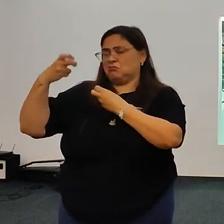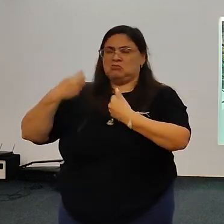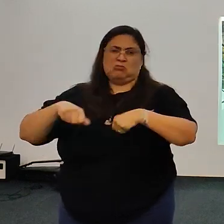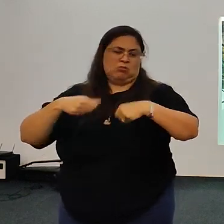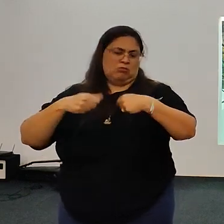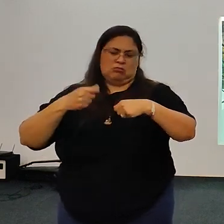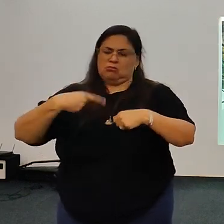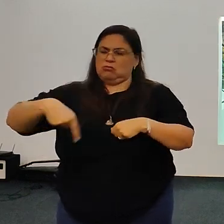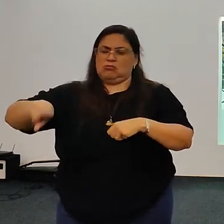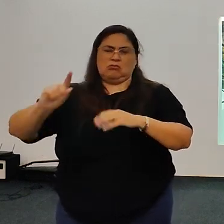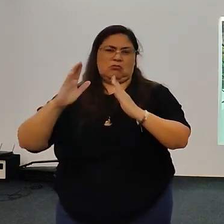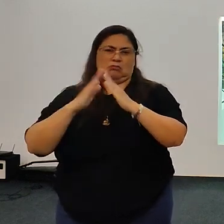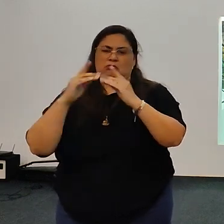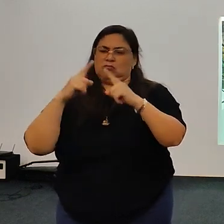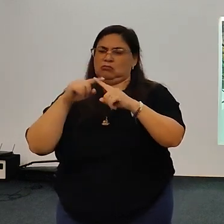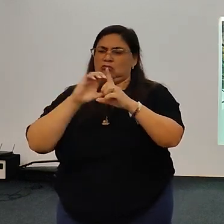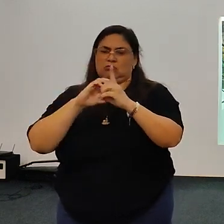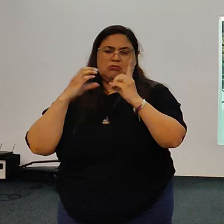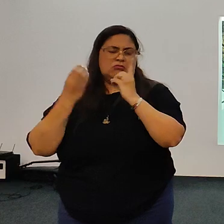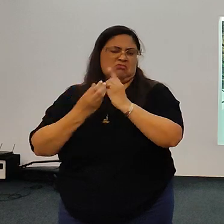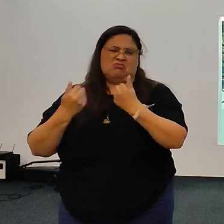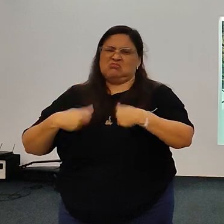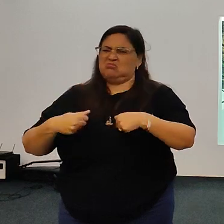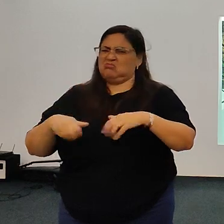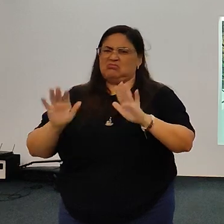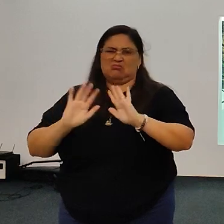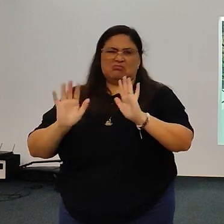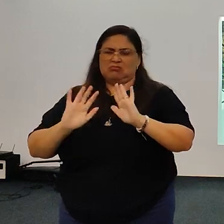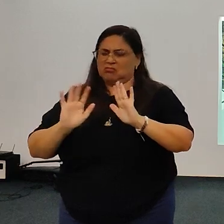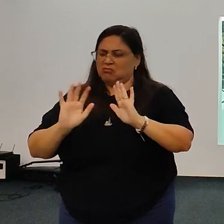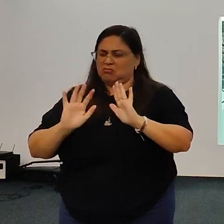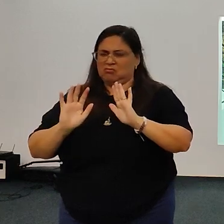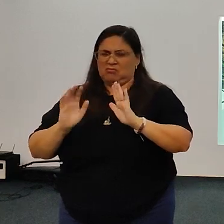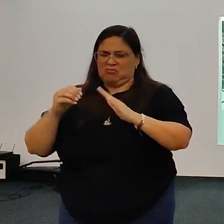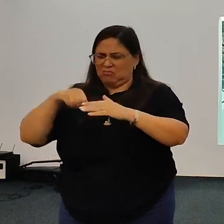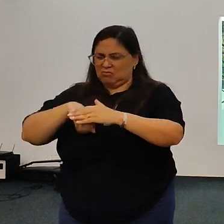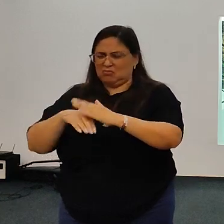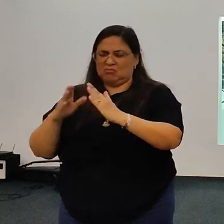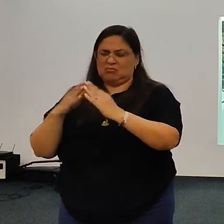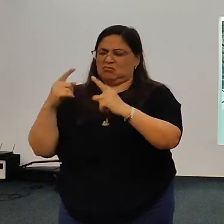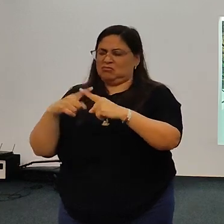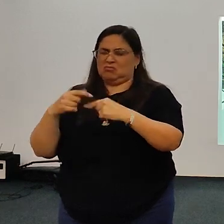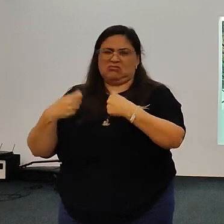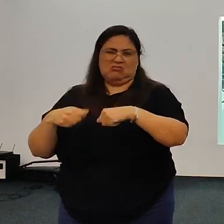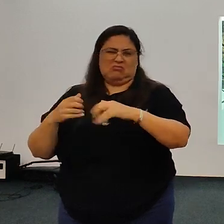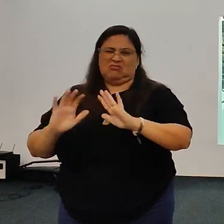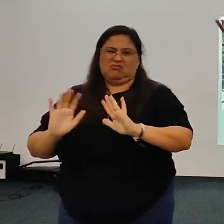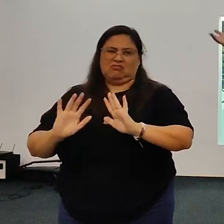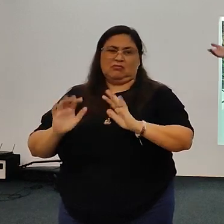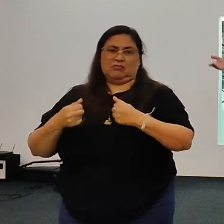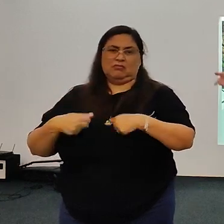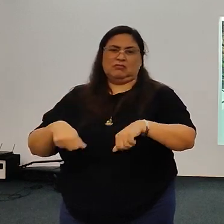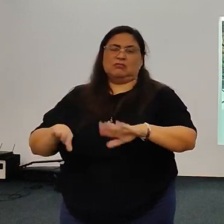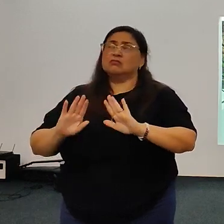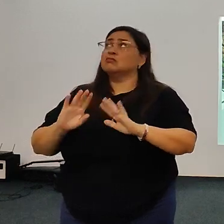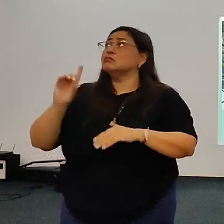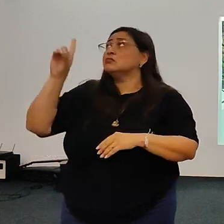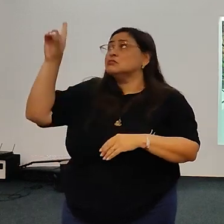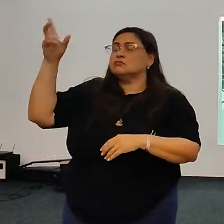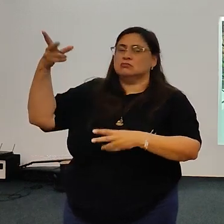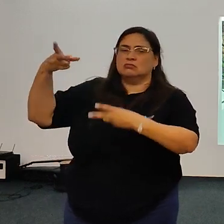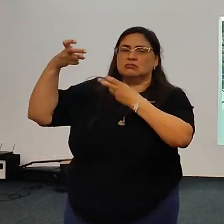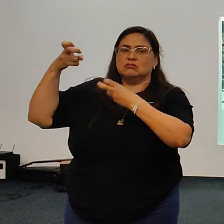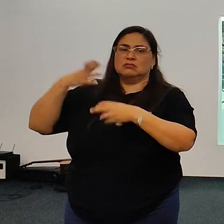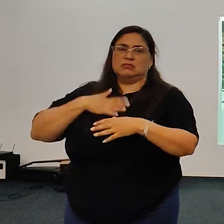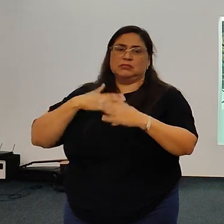não preciso estar indo no culto, eu não preciso fazer parte de uma igreja, eu não preciso porque Deus me ouve aqui da minha